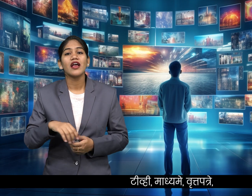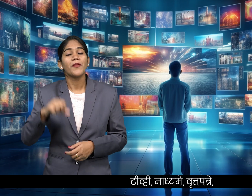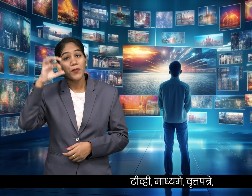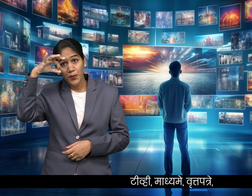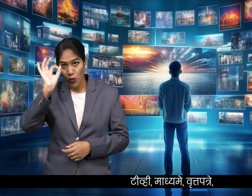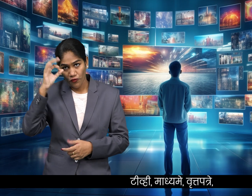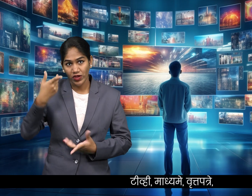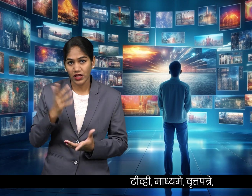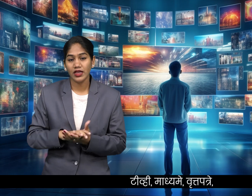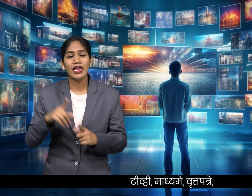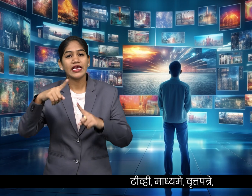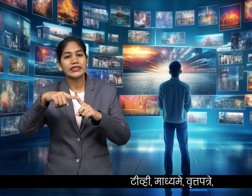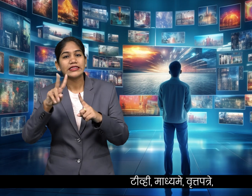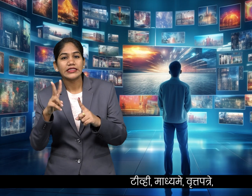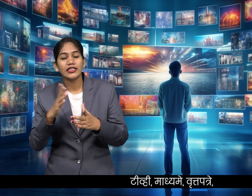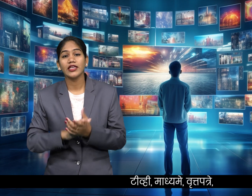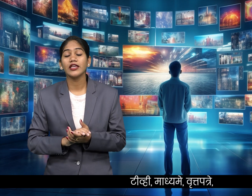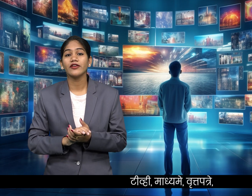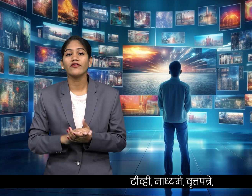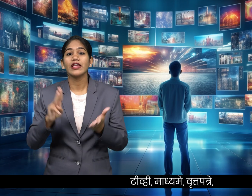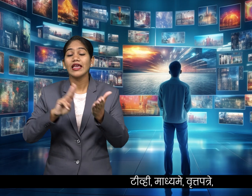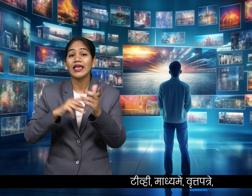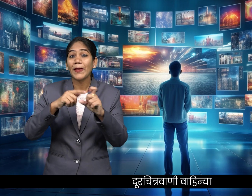टीव्ही माध्यमे, वृत्तपत्रे,